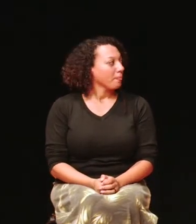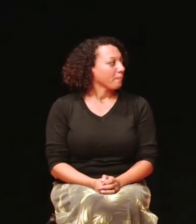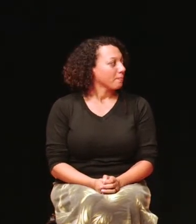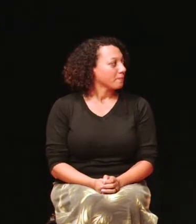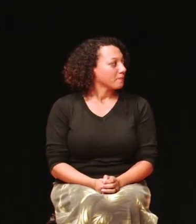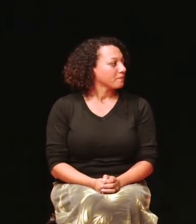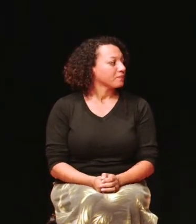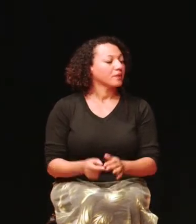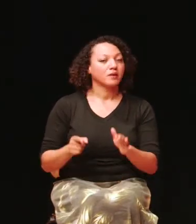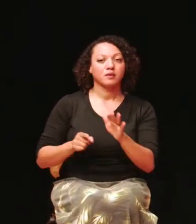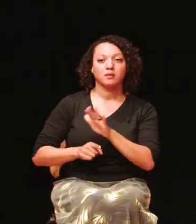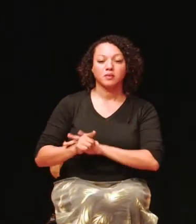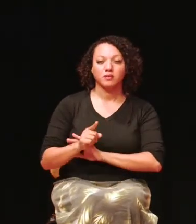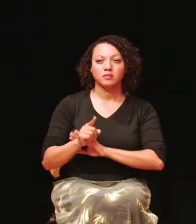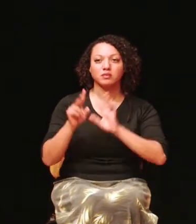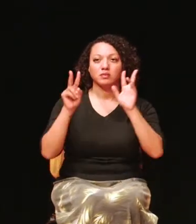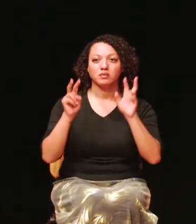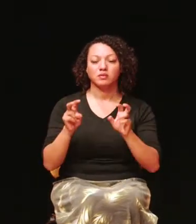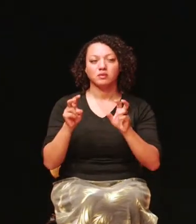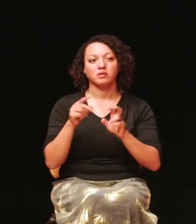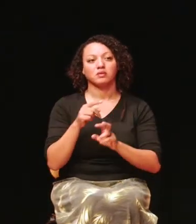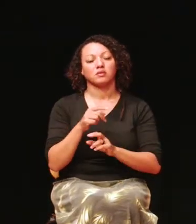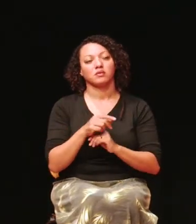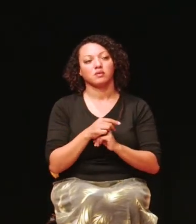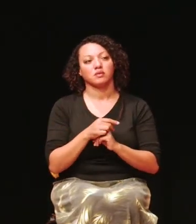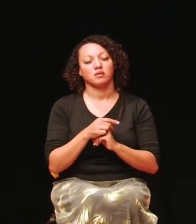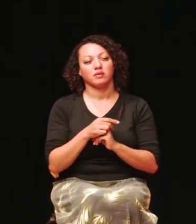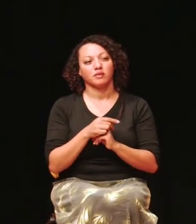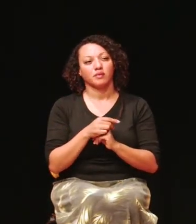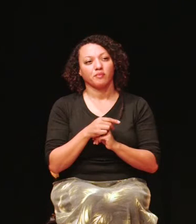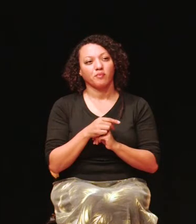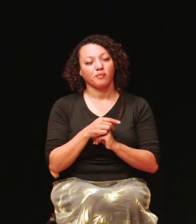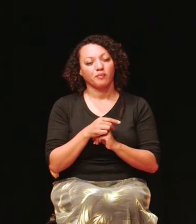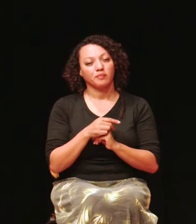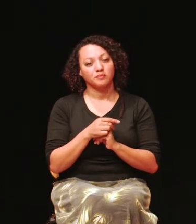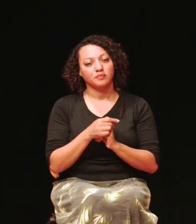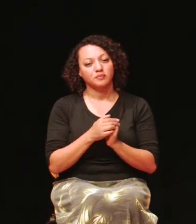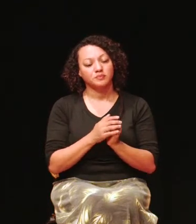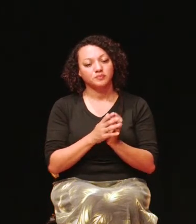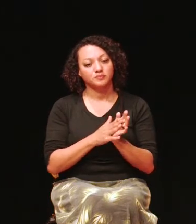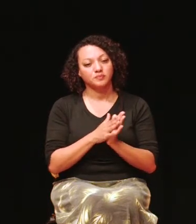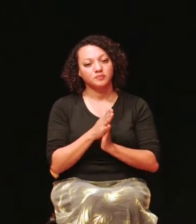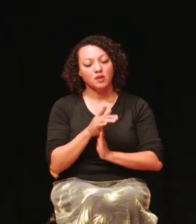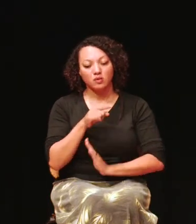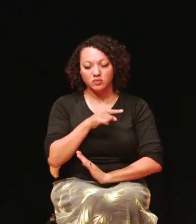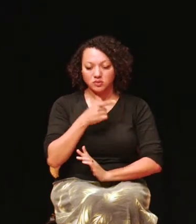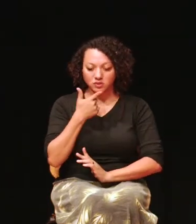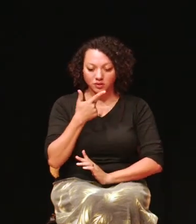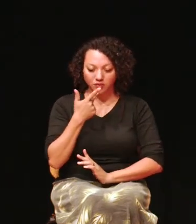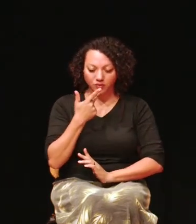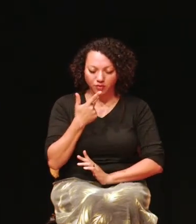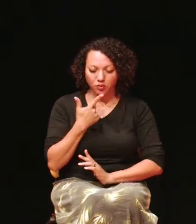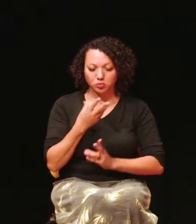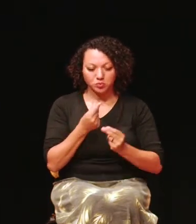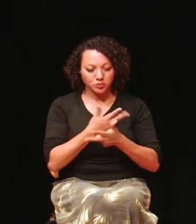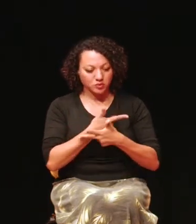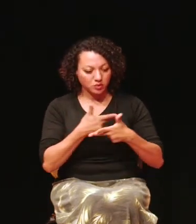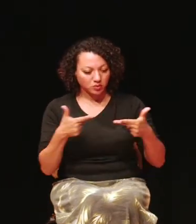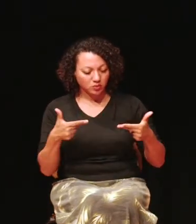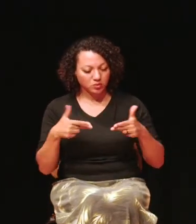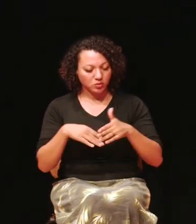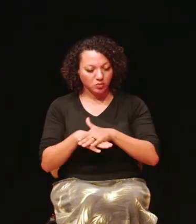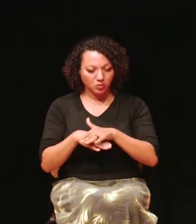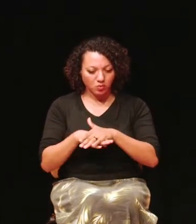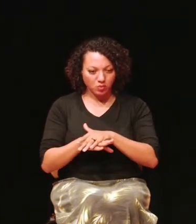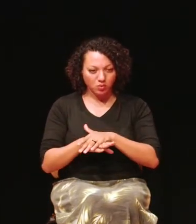Até uma pergunta em relação a isso seria que você mencionou muitas coisas da